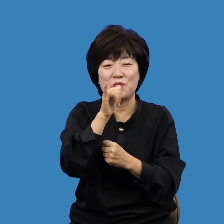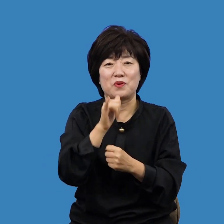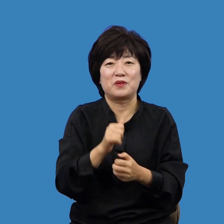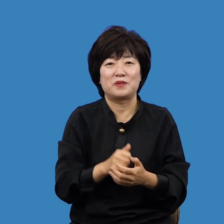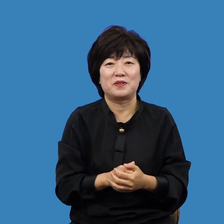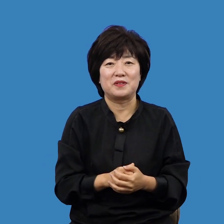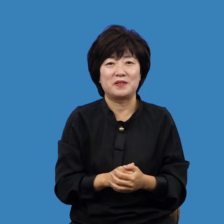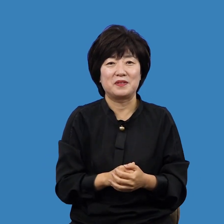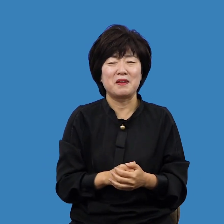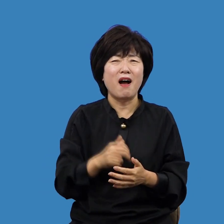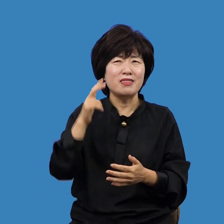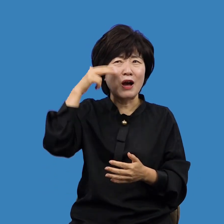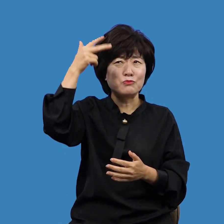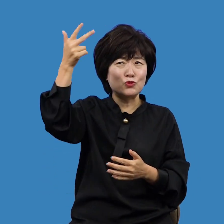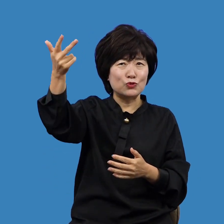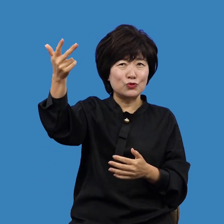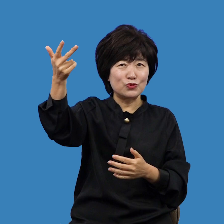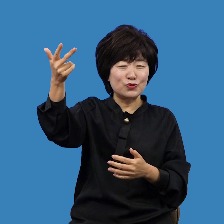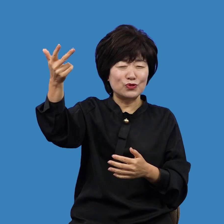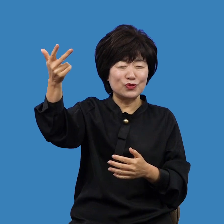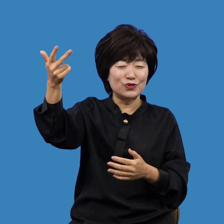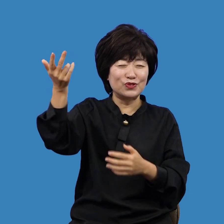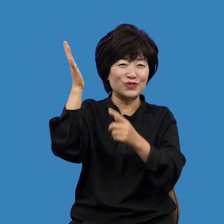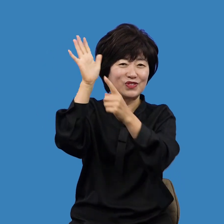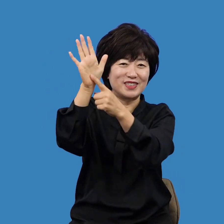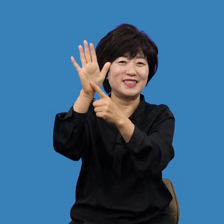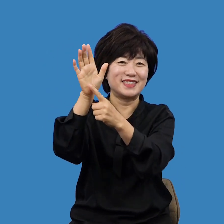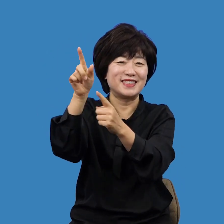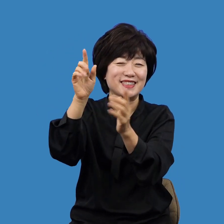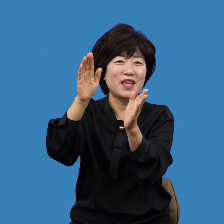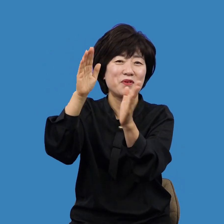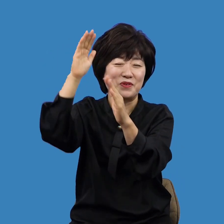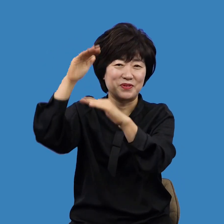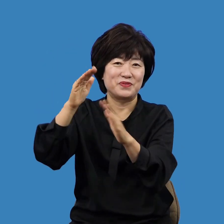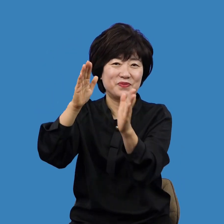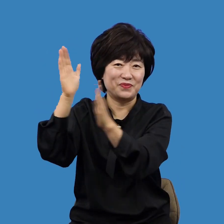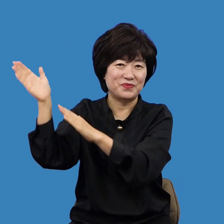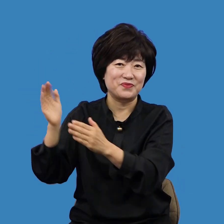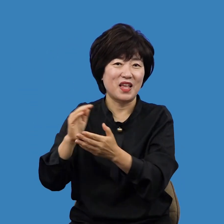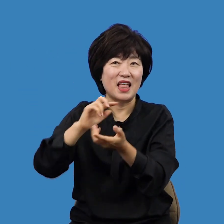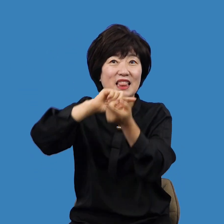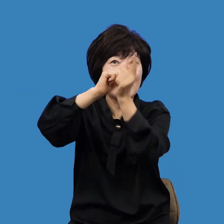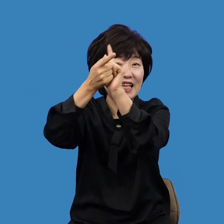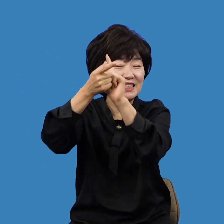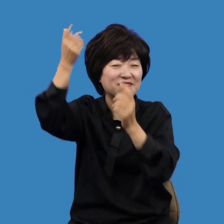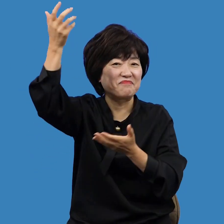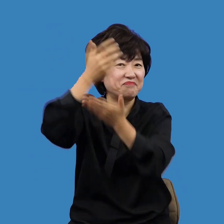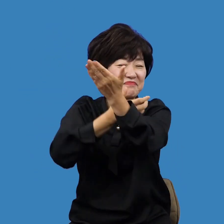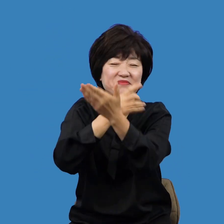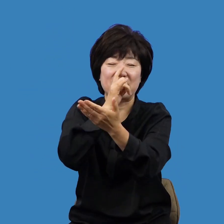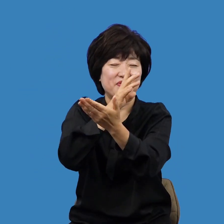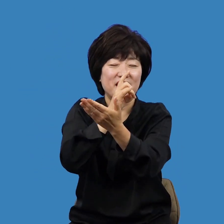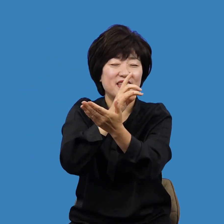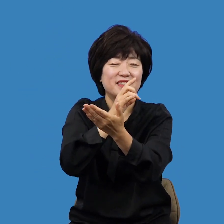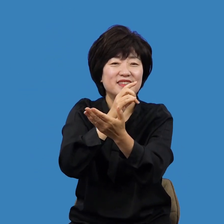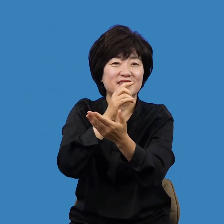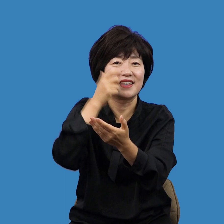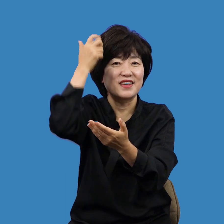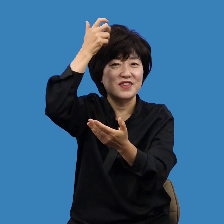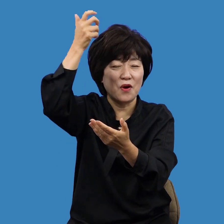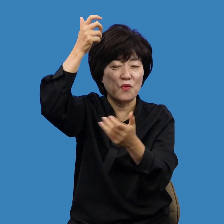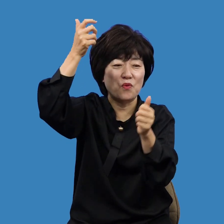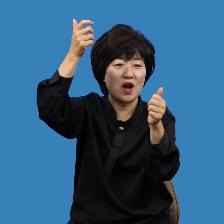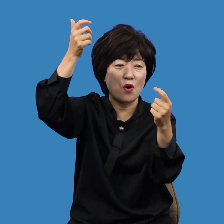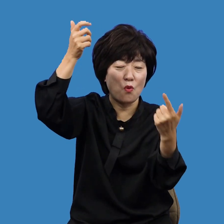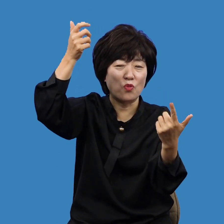거예요. 다음 주 할 걸 미리 다 했네. 자여간 뭐 대체할 수 없습니다. 대체할 수 없어요. 영과 혼은 분리되어 있다고 하는